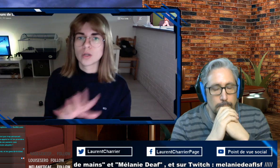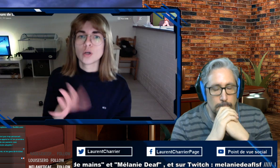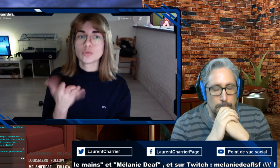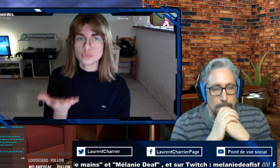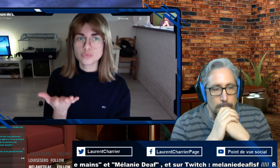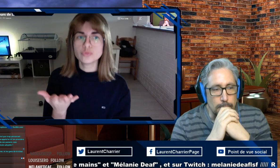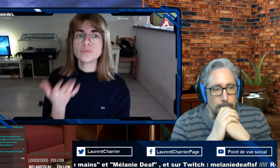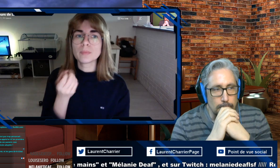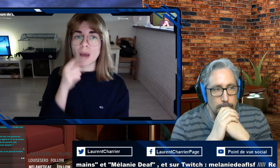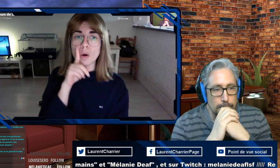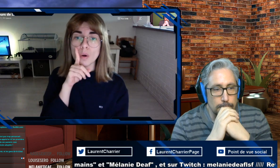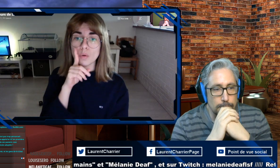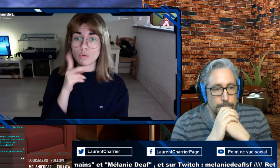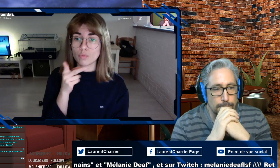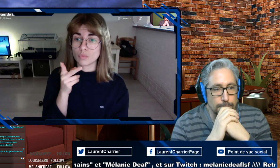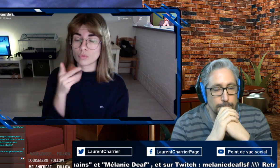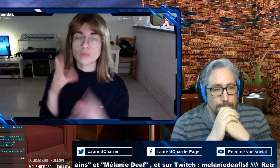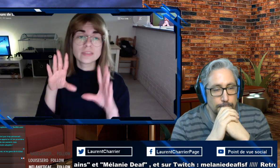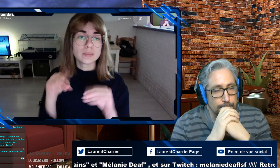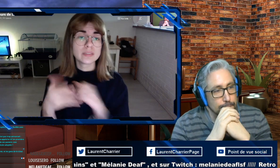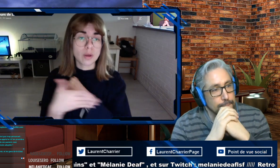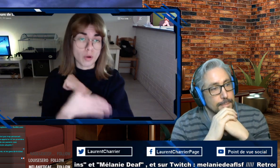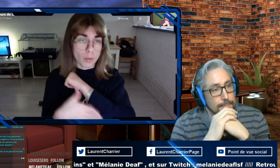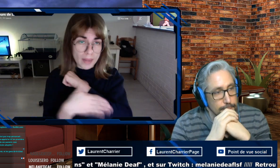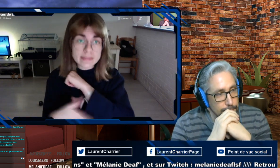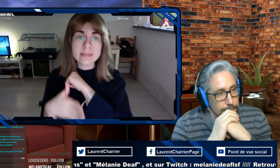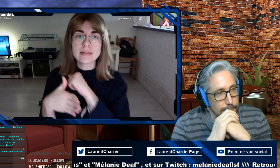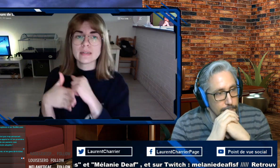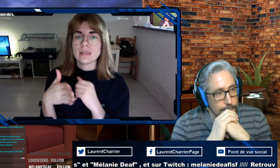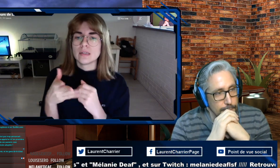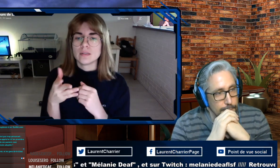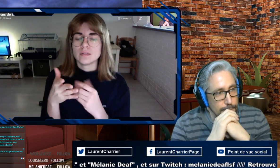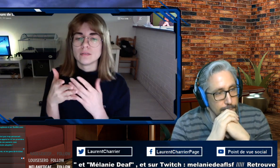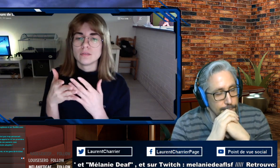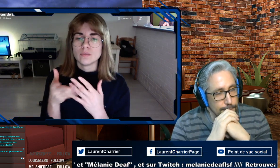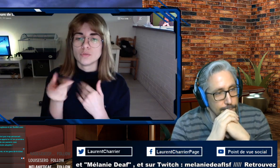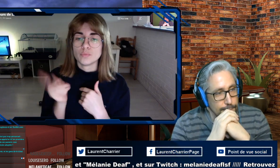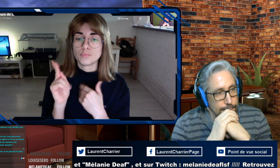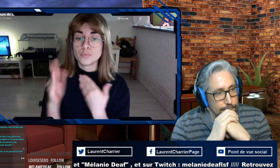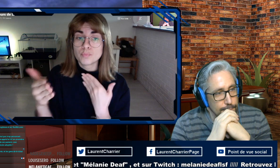France. Du coup, mes parents, comme ils habitaient en campagne,